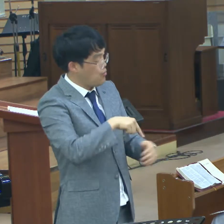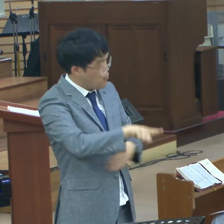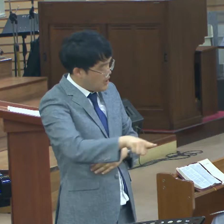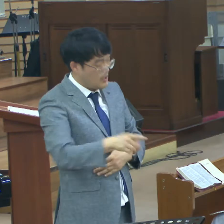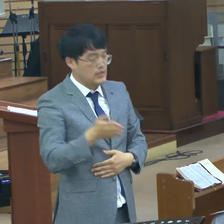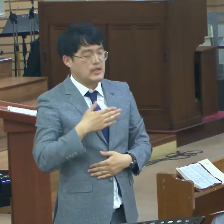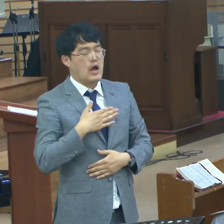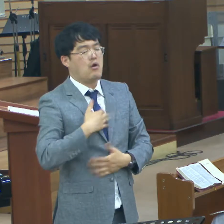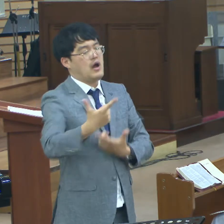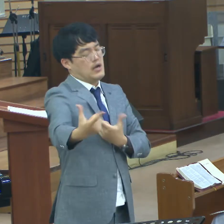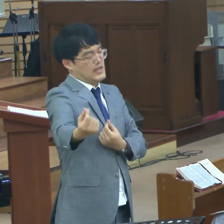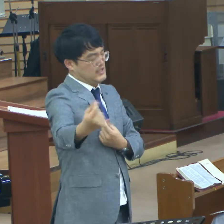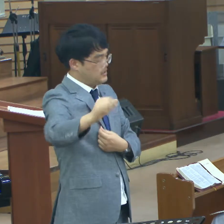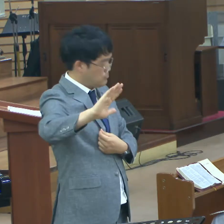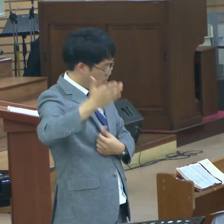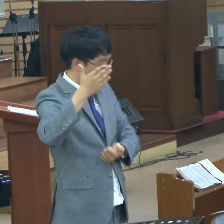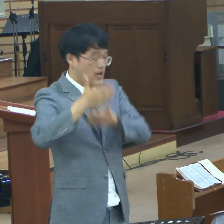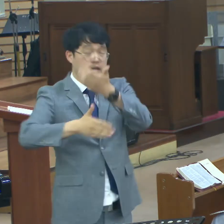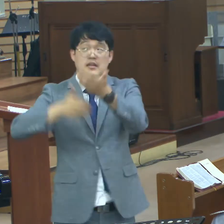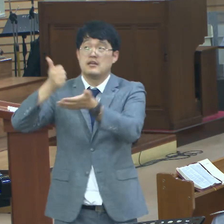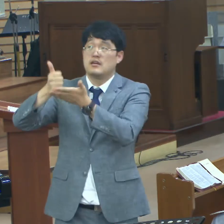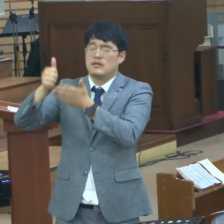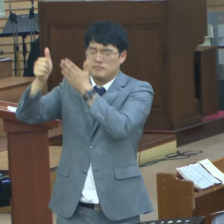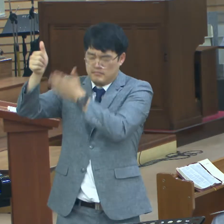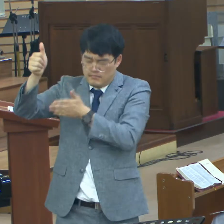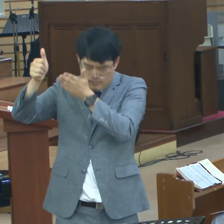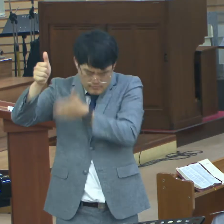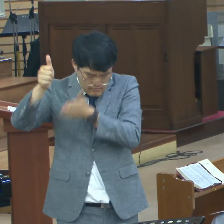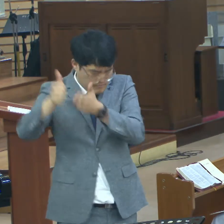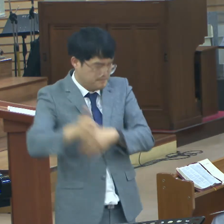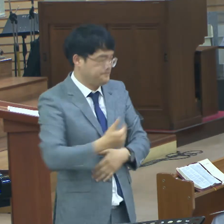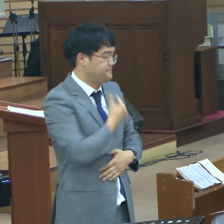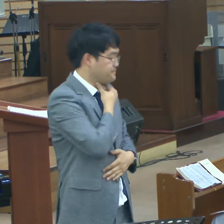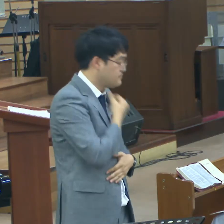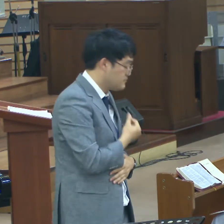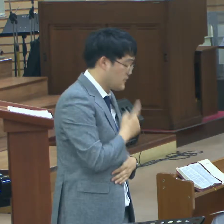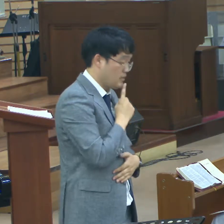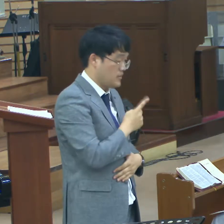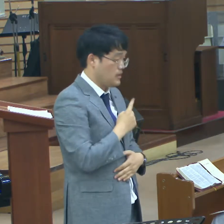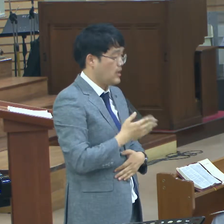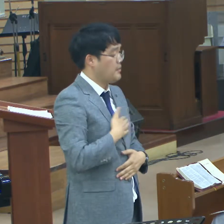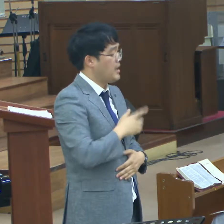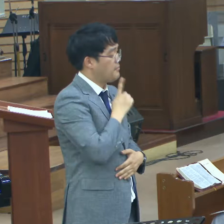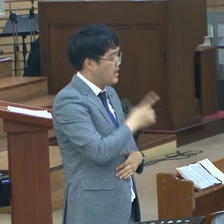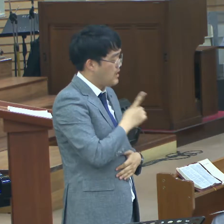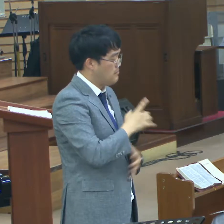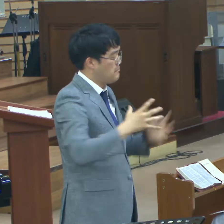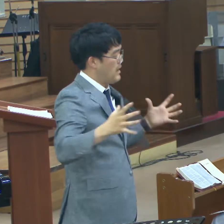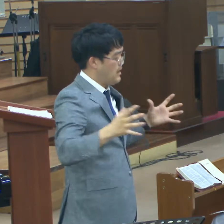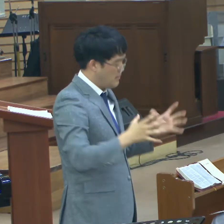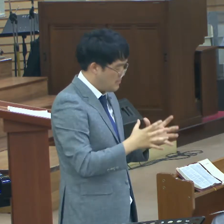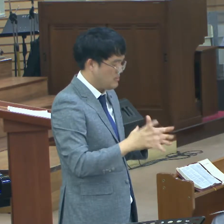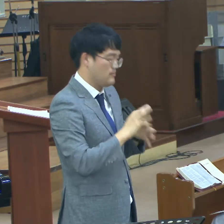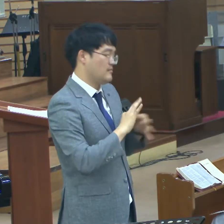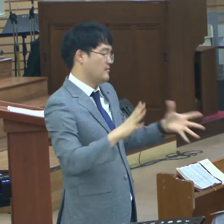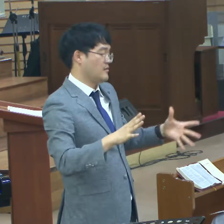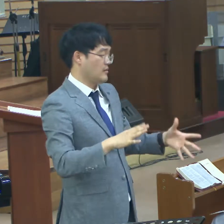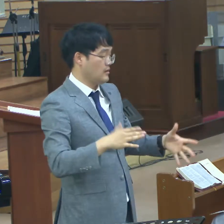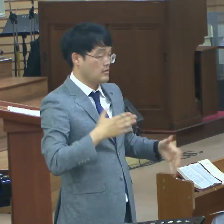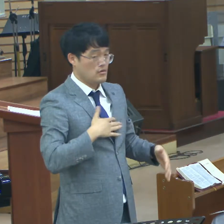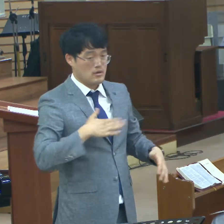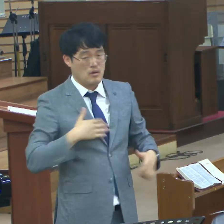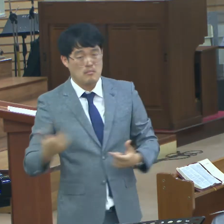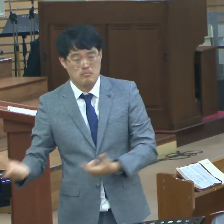같이 되기를 하나님께 원하나이다. 말이 많으나 적으나 당신만이 아니라 여기 있는 모든